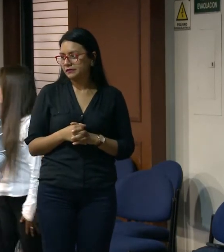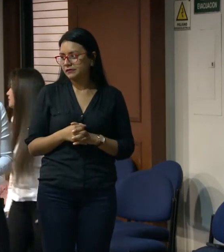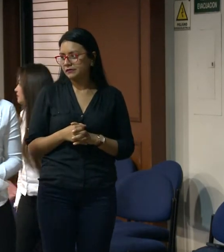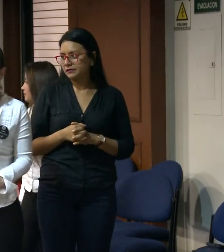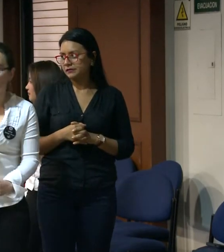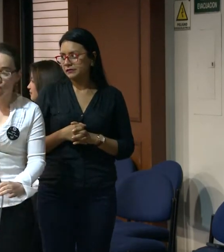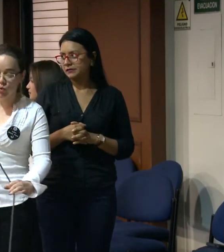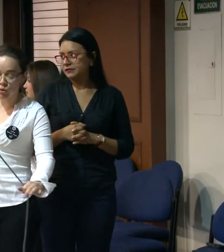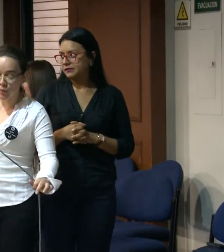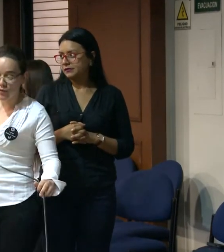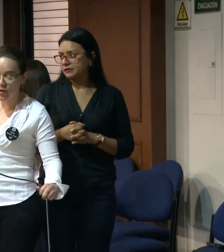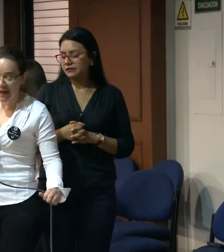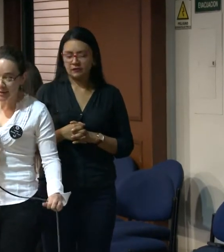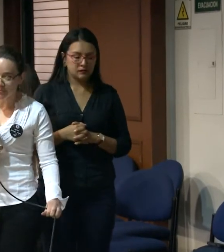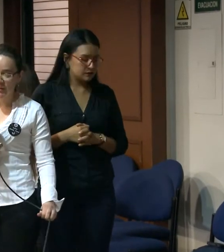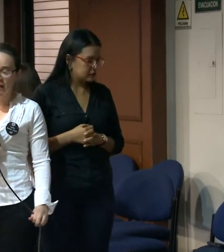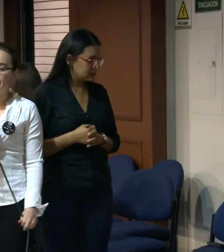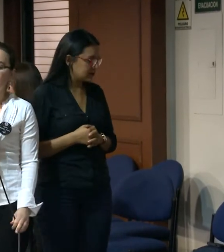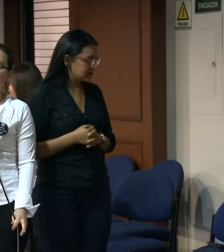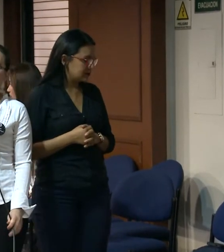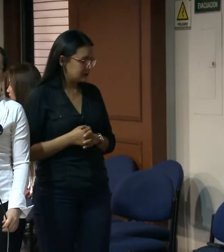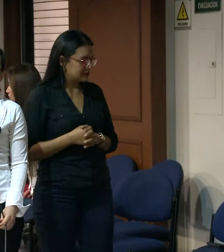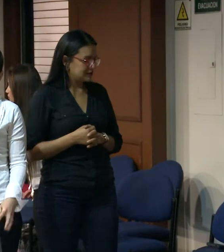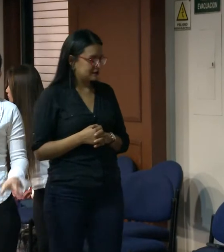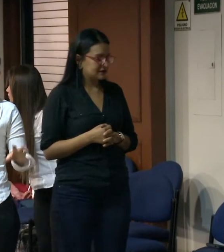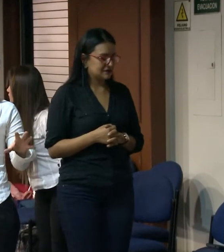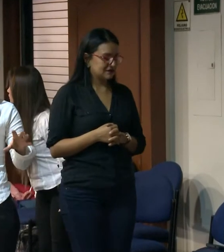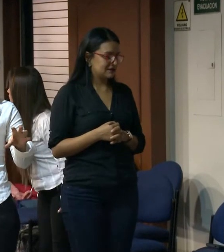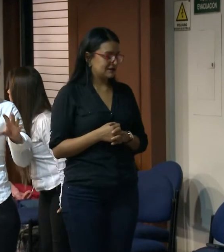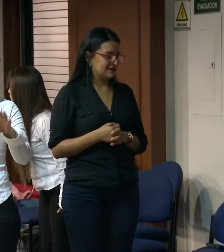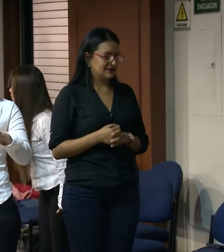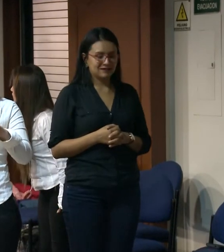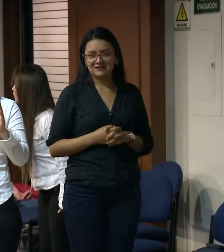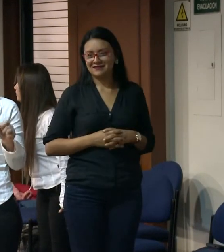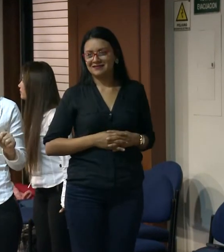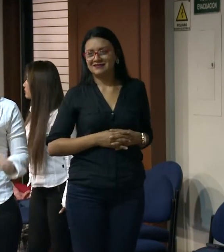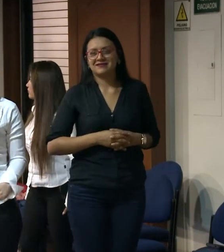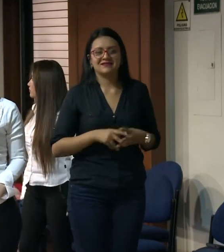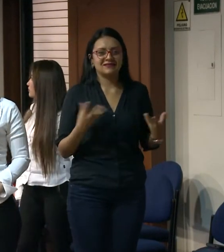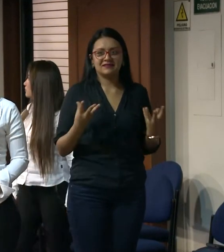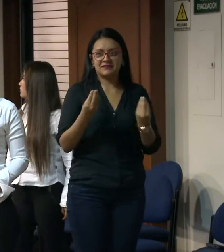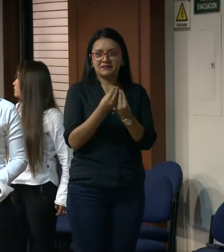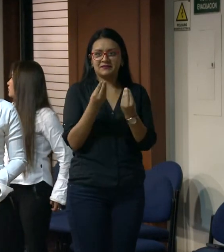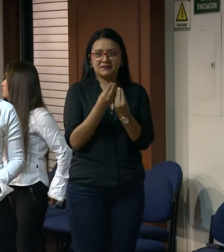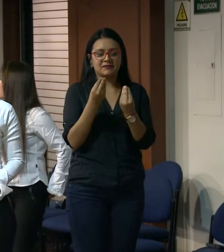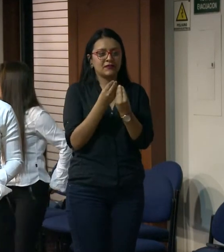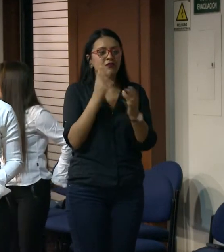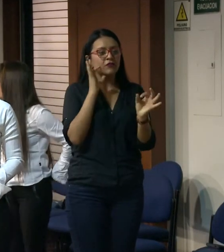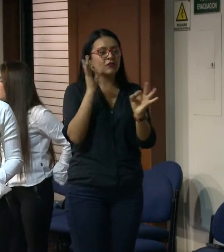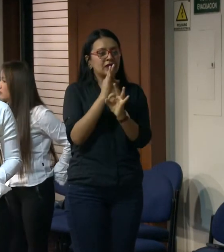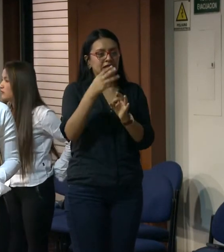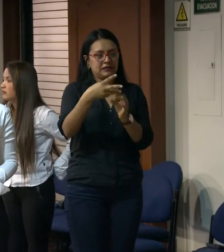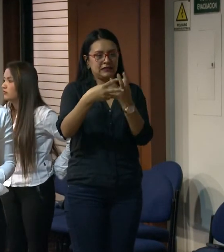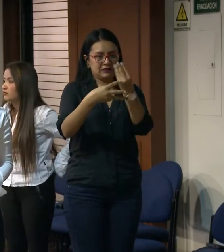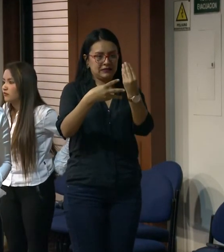También se realizó un grupo focal que estaba direccionado desde tres categorías,